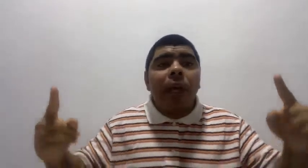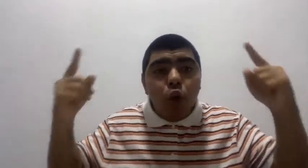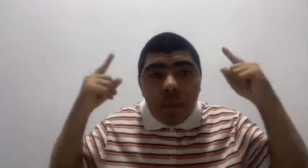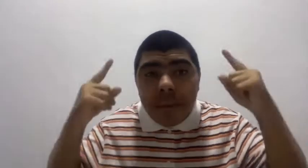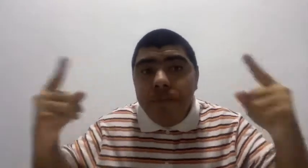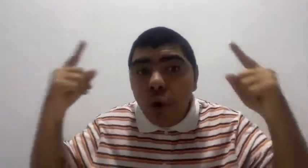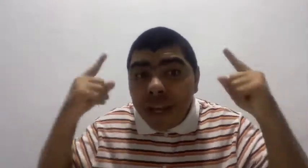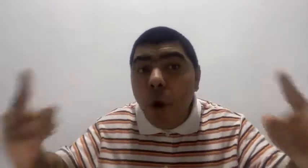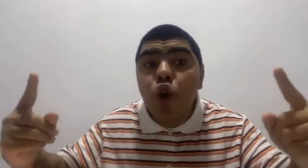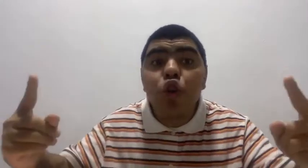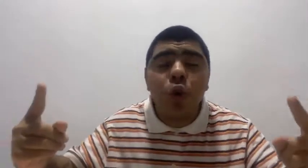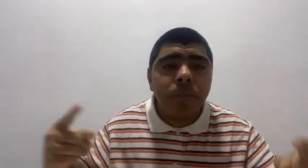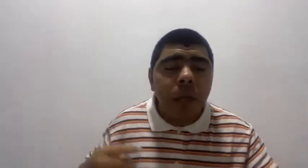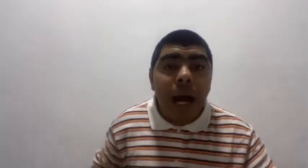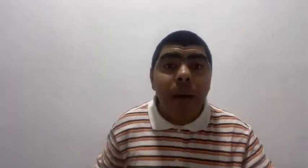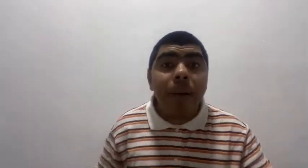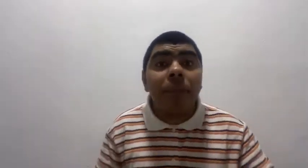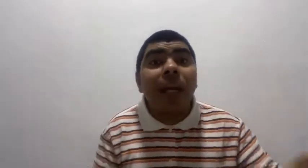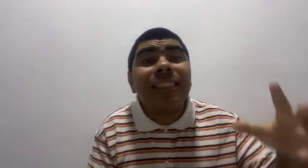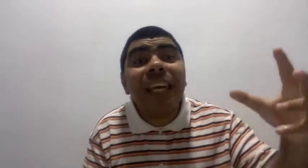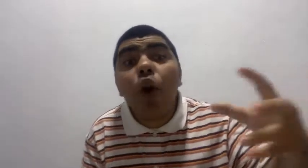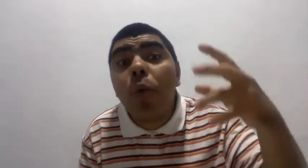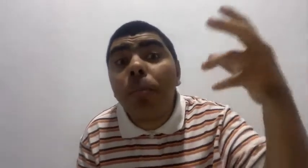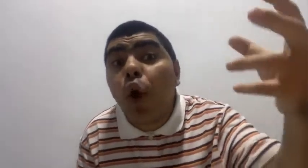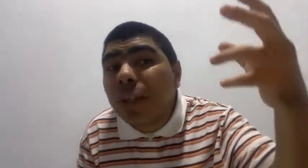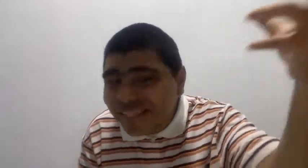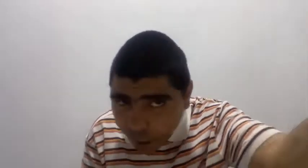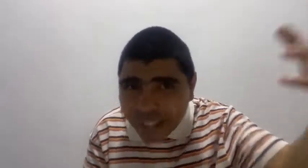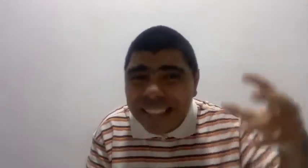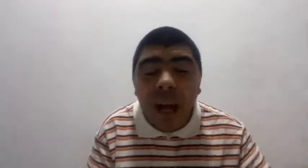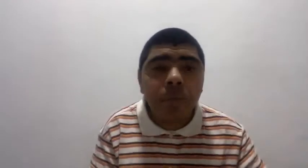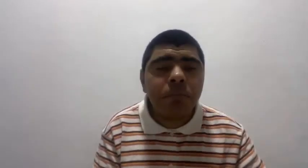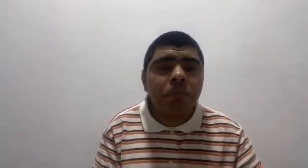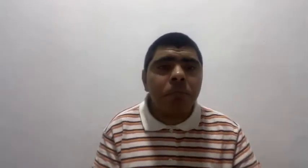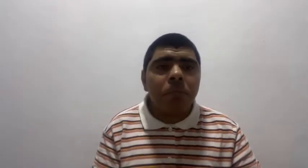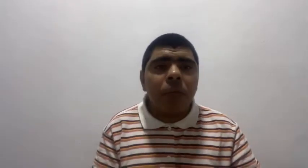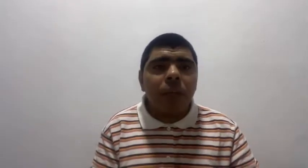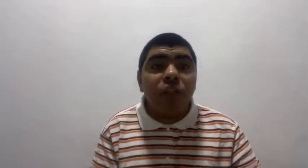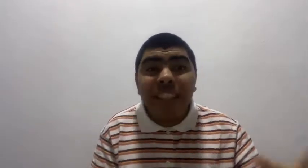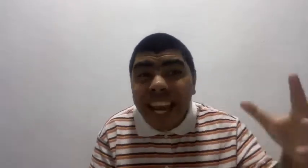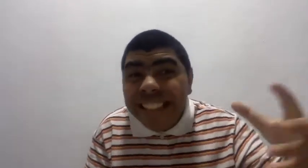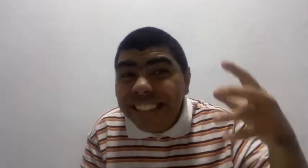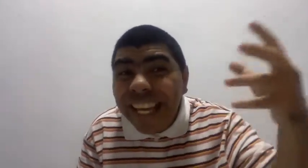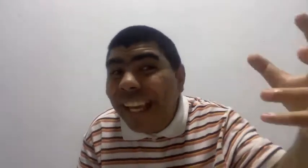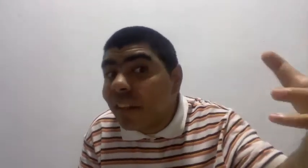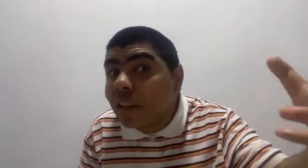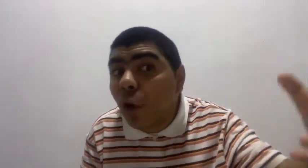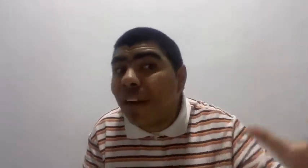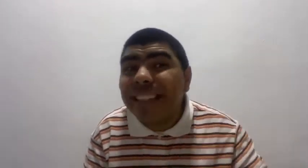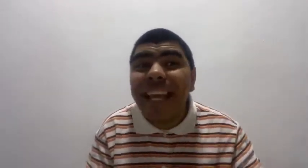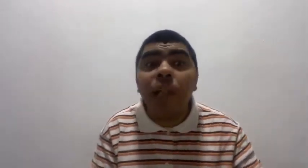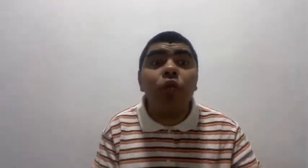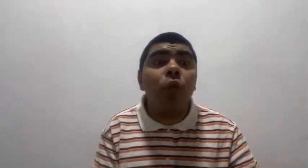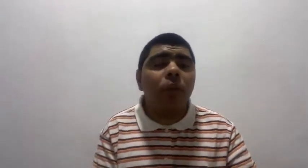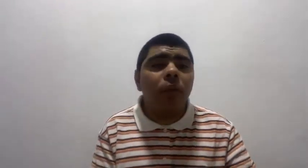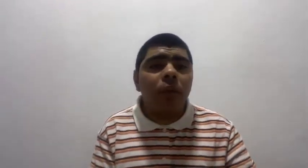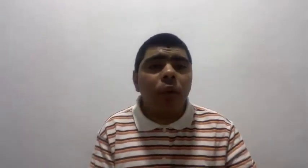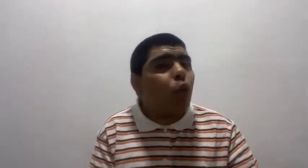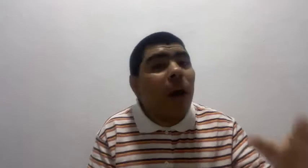los mismos demonios, amén, se opone a esa verdad. Y siente que se está ofendiendo, cuando